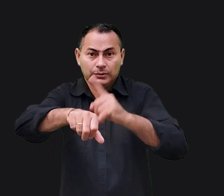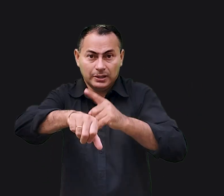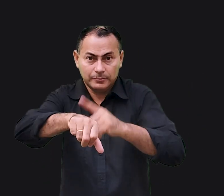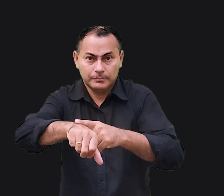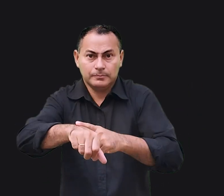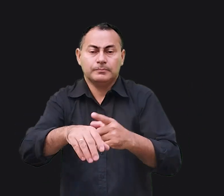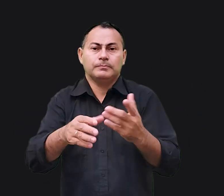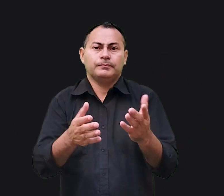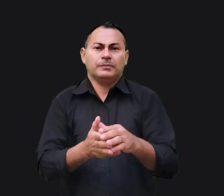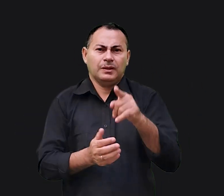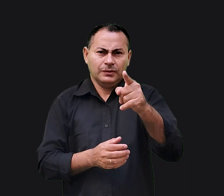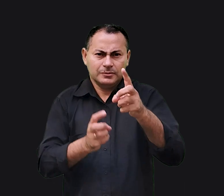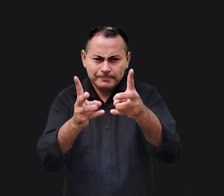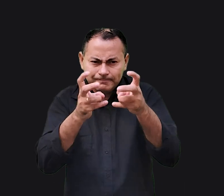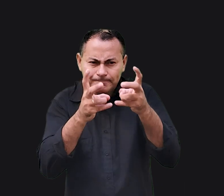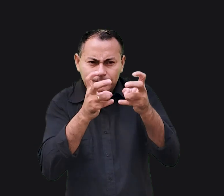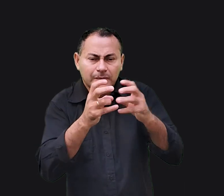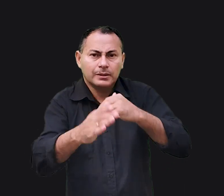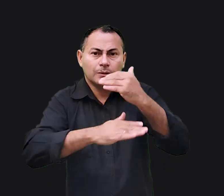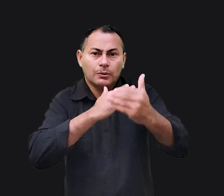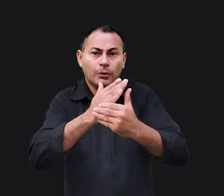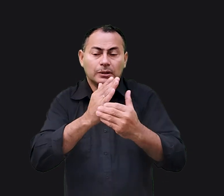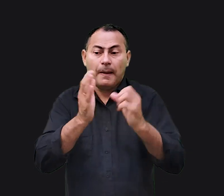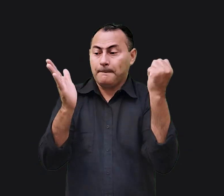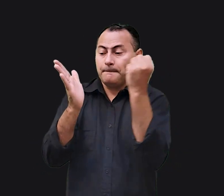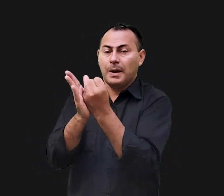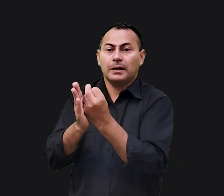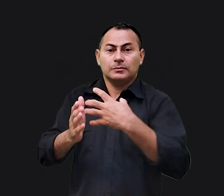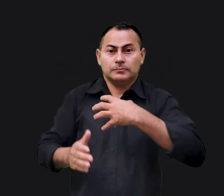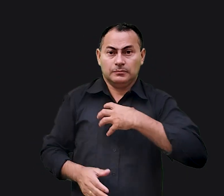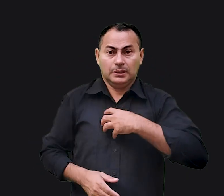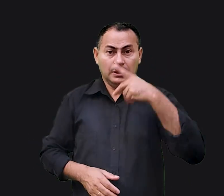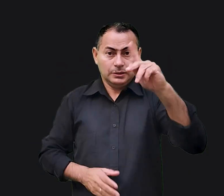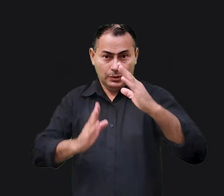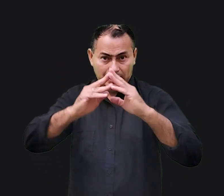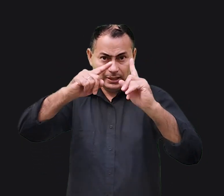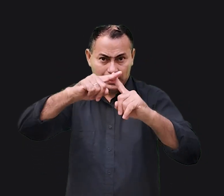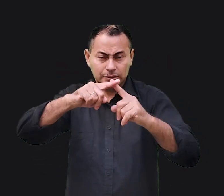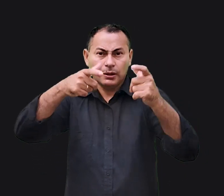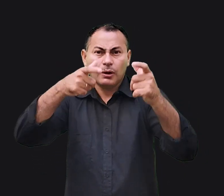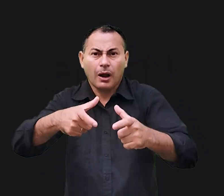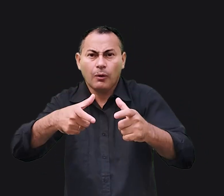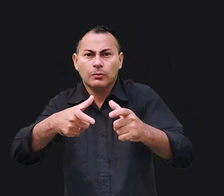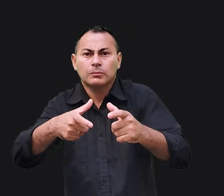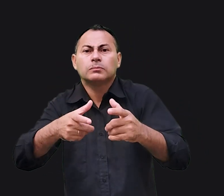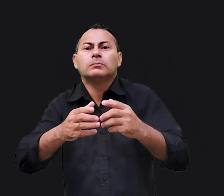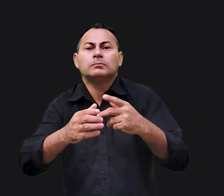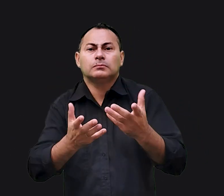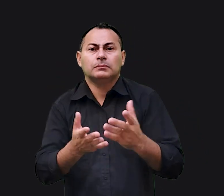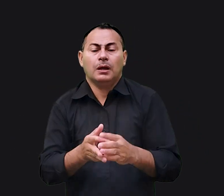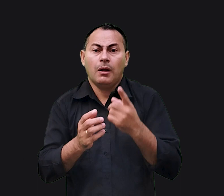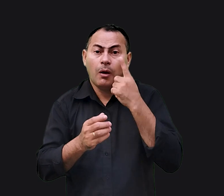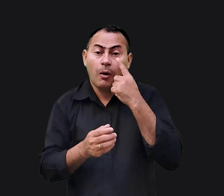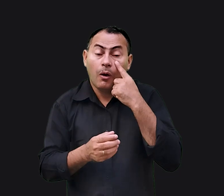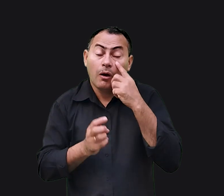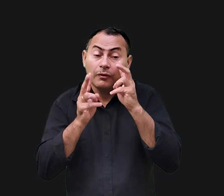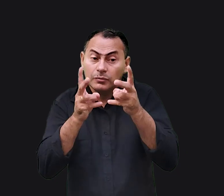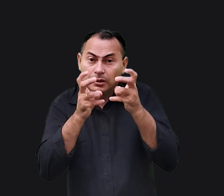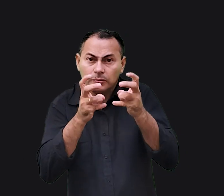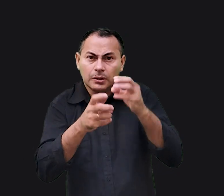tempos. Você identifica todas essas marcas e padrões na sua igreja local? Ore a respeito